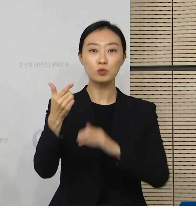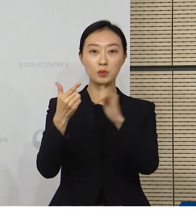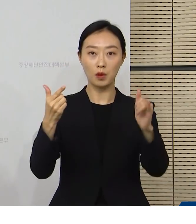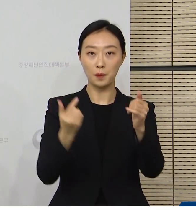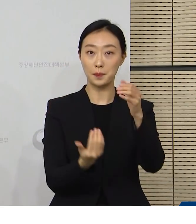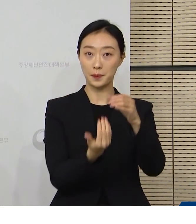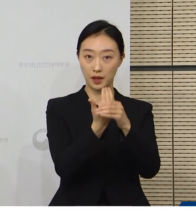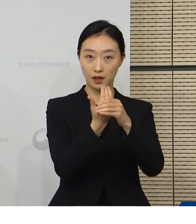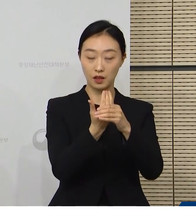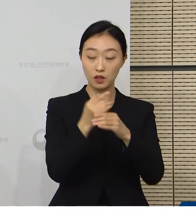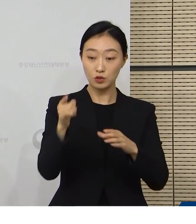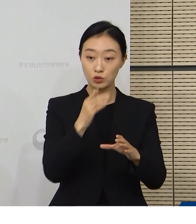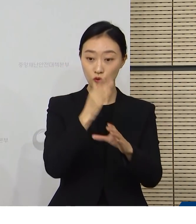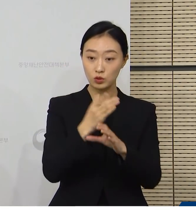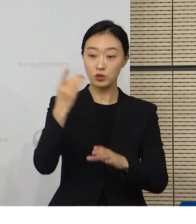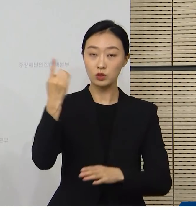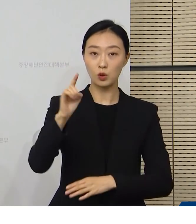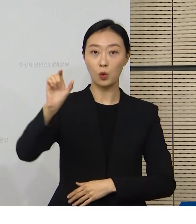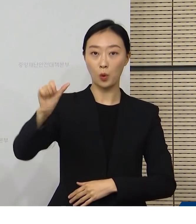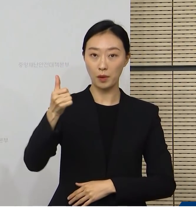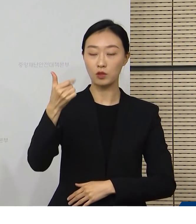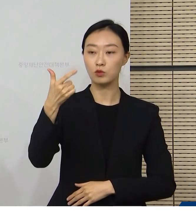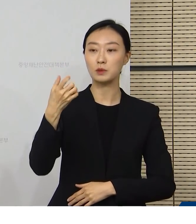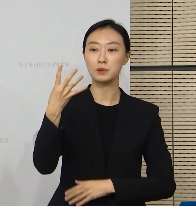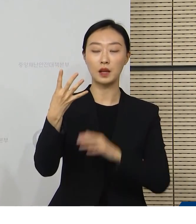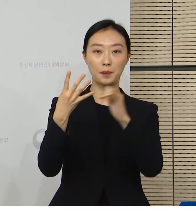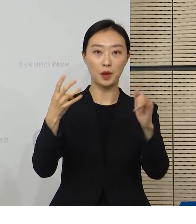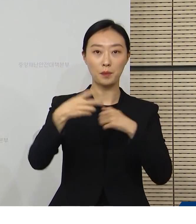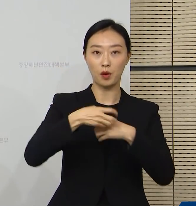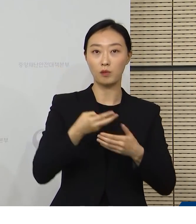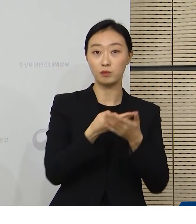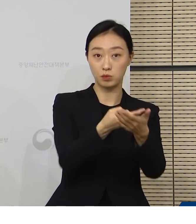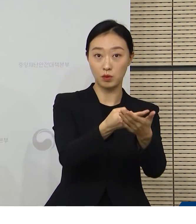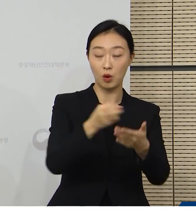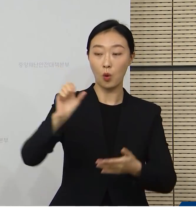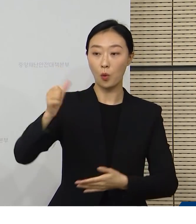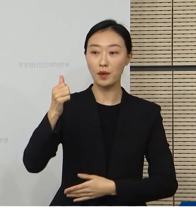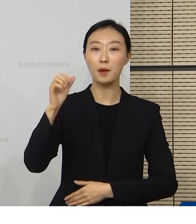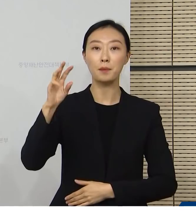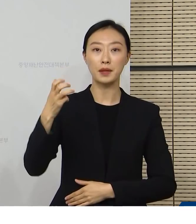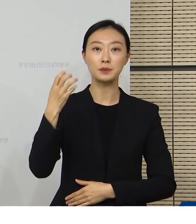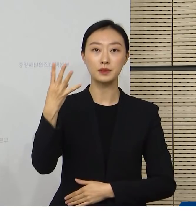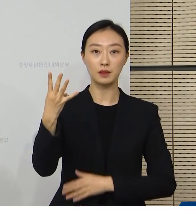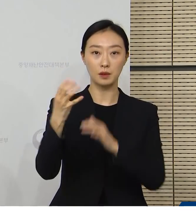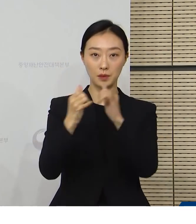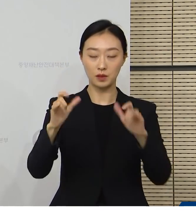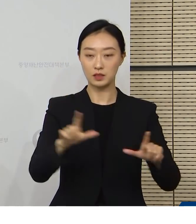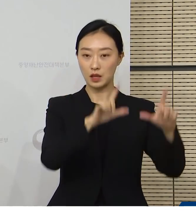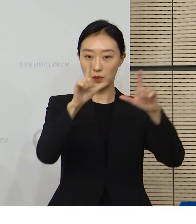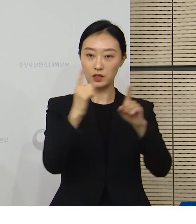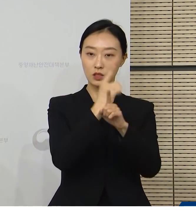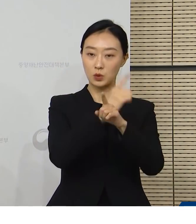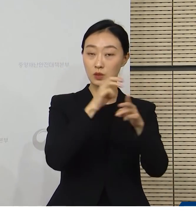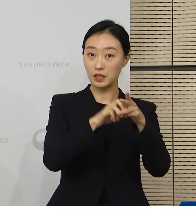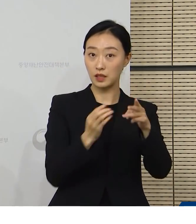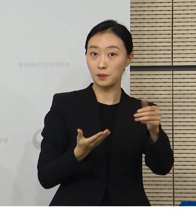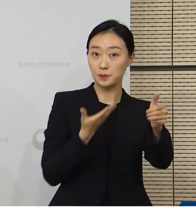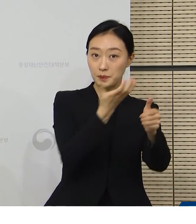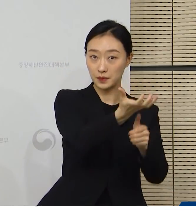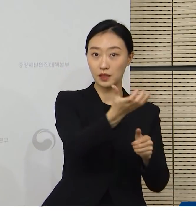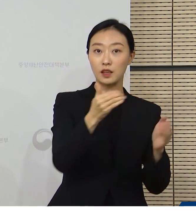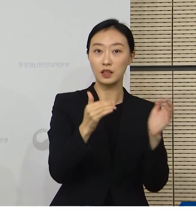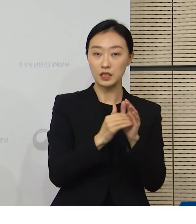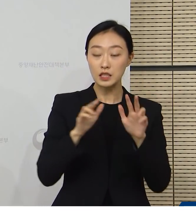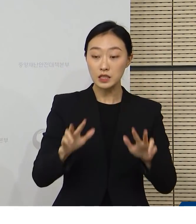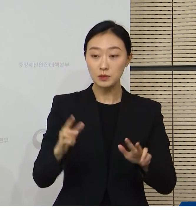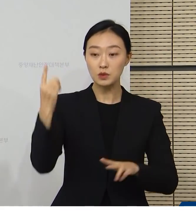중 1,564명이 병원에 입원하고 584명이 생활치료센터에 입소하여 현재